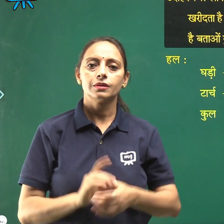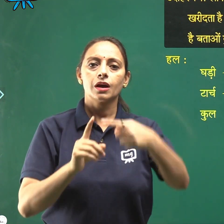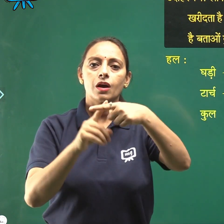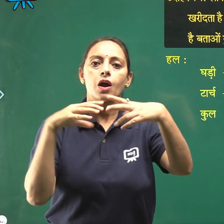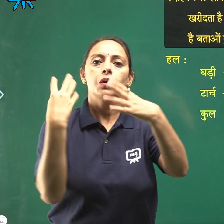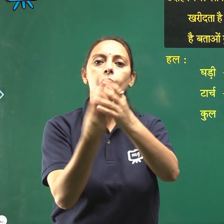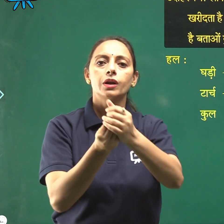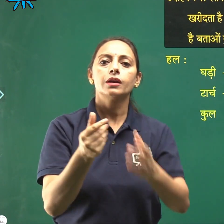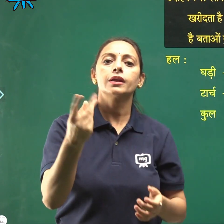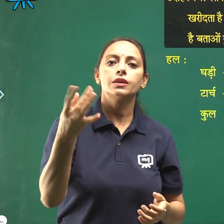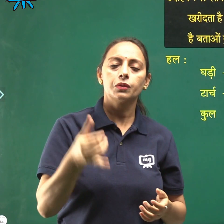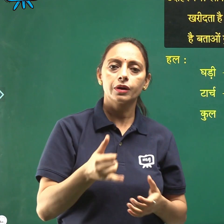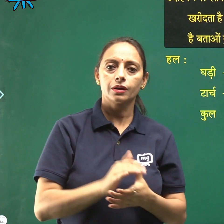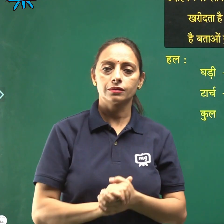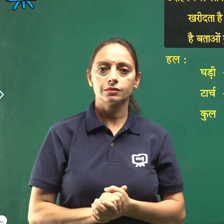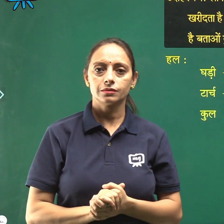कुल कितना हो गया?